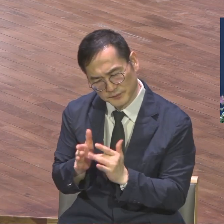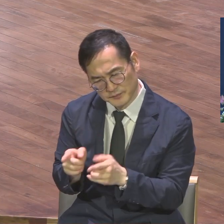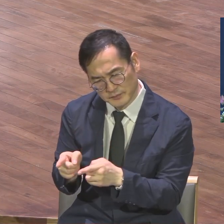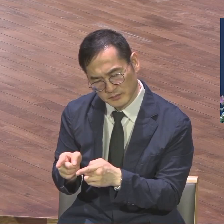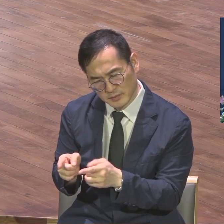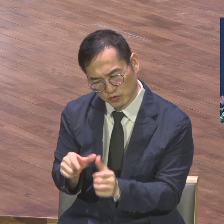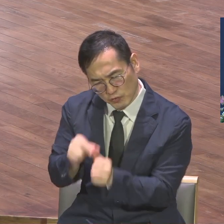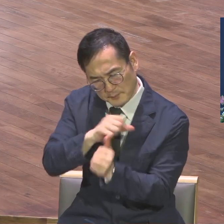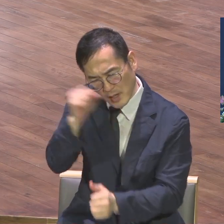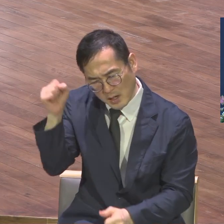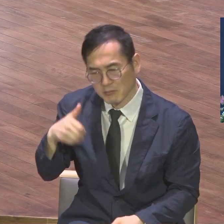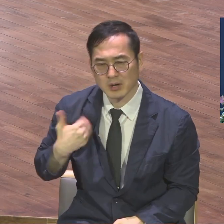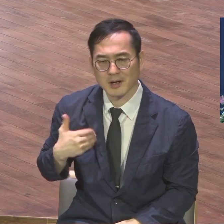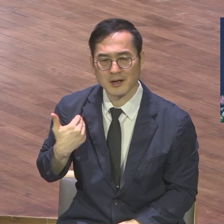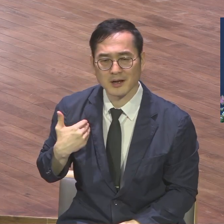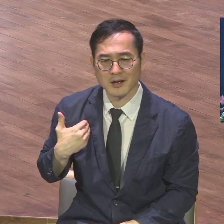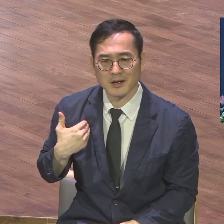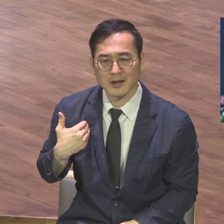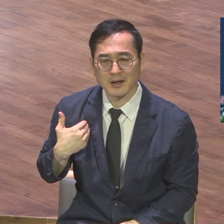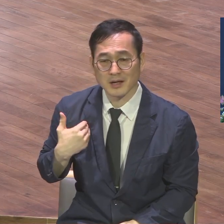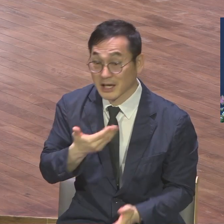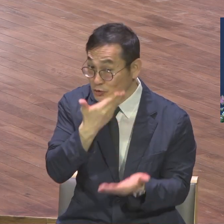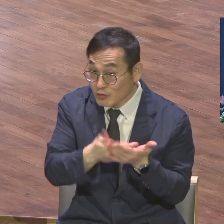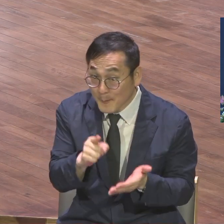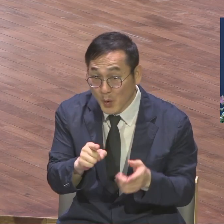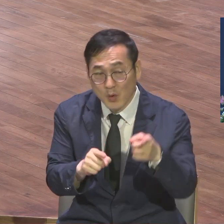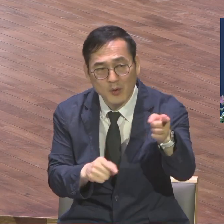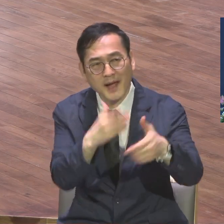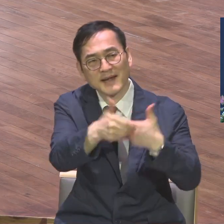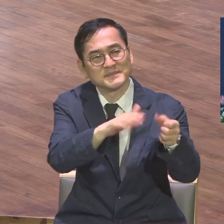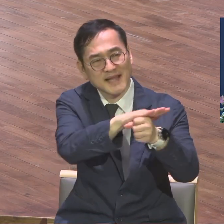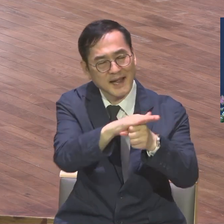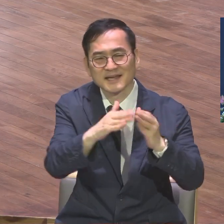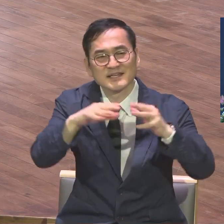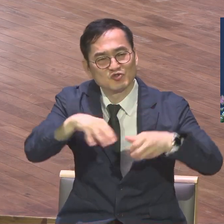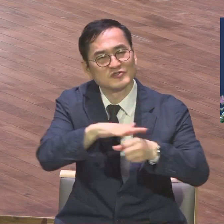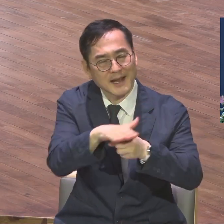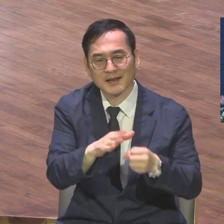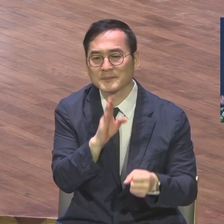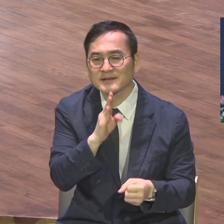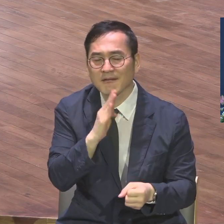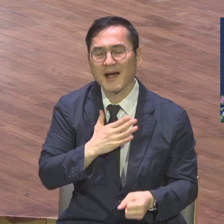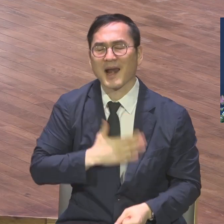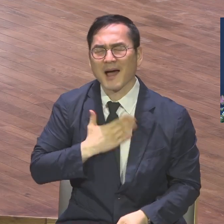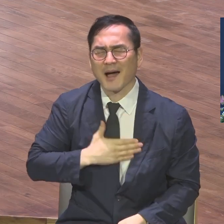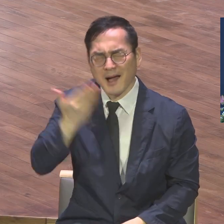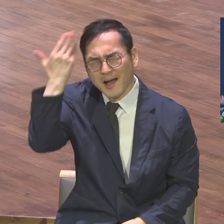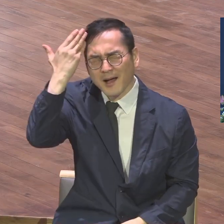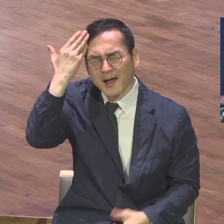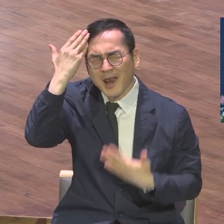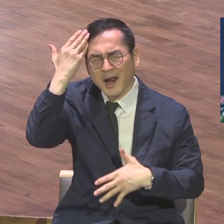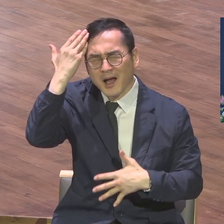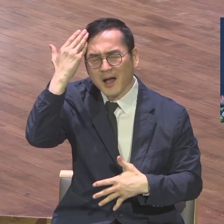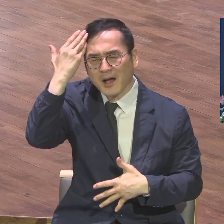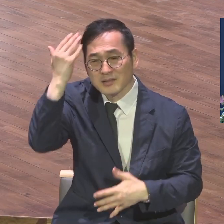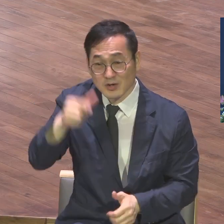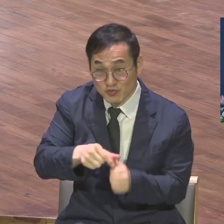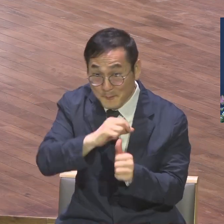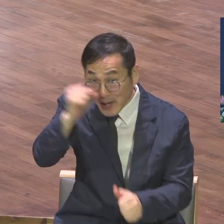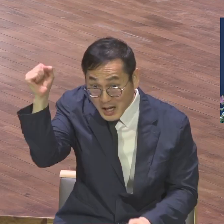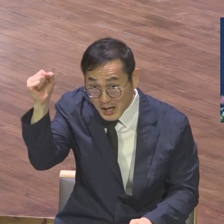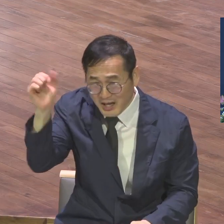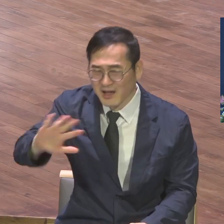아니에요. 예수 그리스도 내 구주로 내 주인으로 바꾸는 주인으로 영접하는 여기까지 들어가야 된다, 된다는